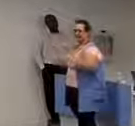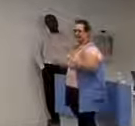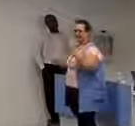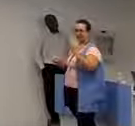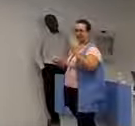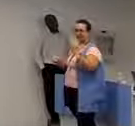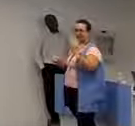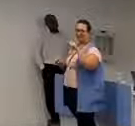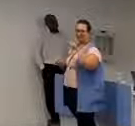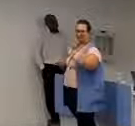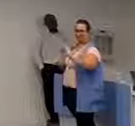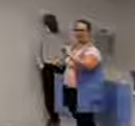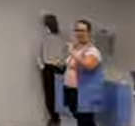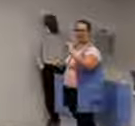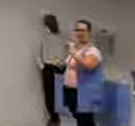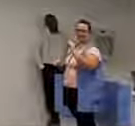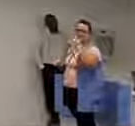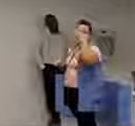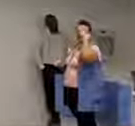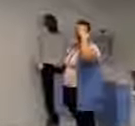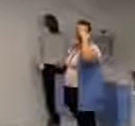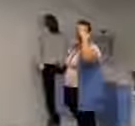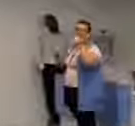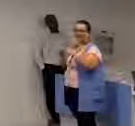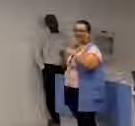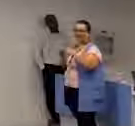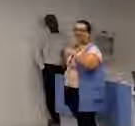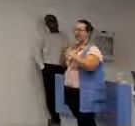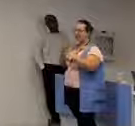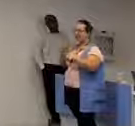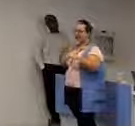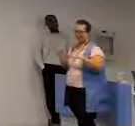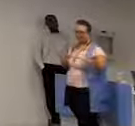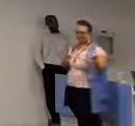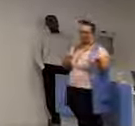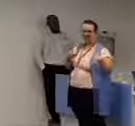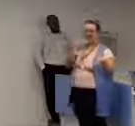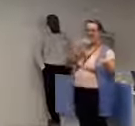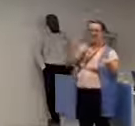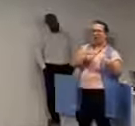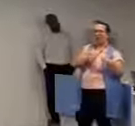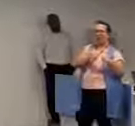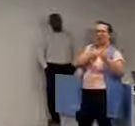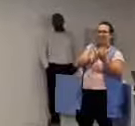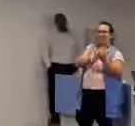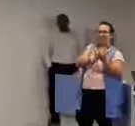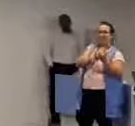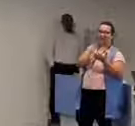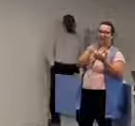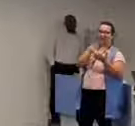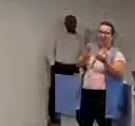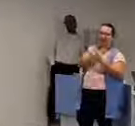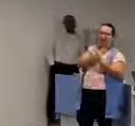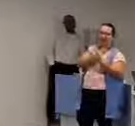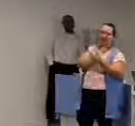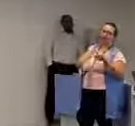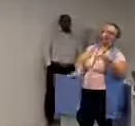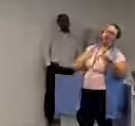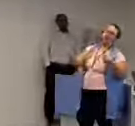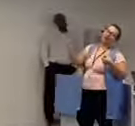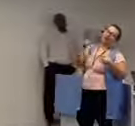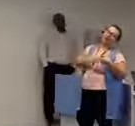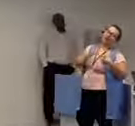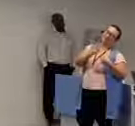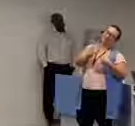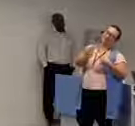progressiva, aí o cara tinha que refazer 200 desenhos. Era feliz esse cara? Provavelmente